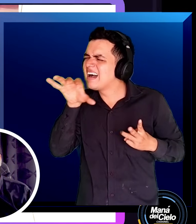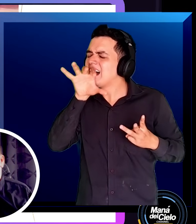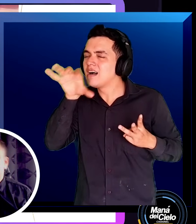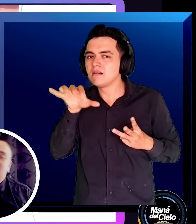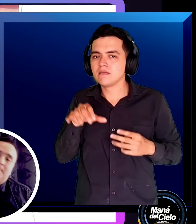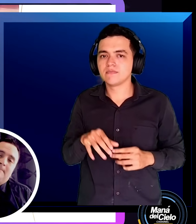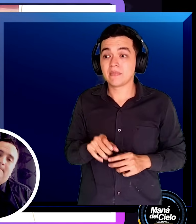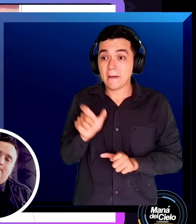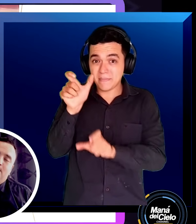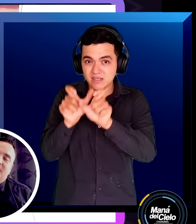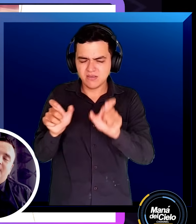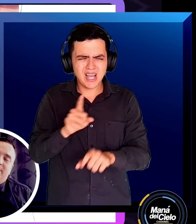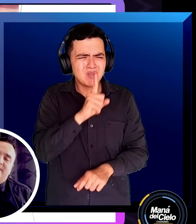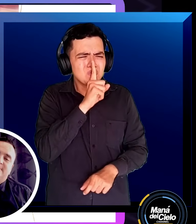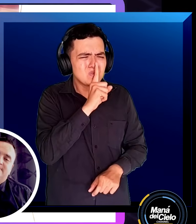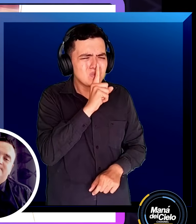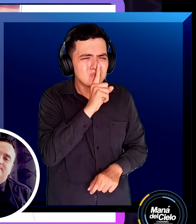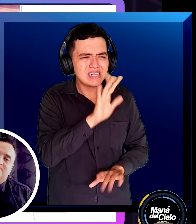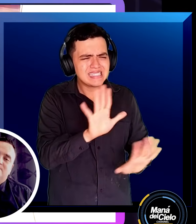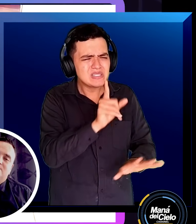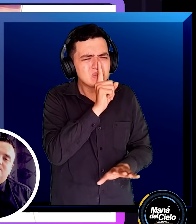Dios.